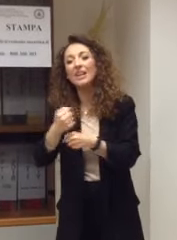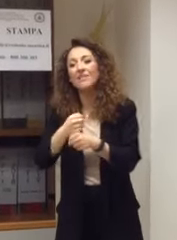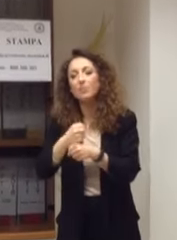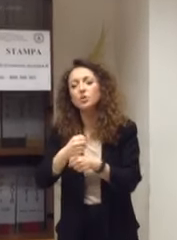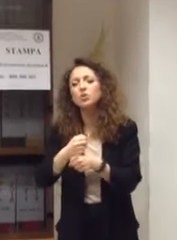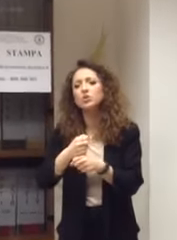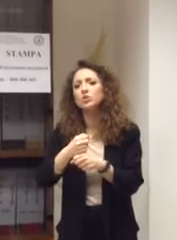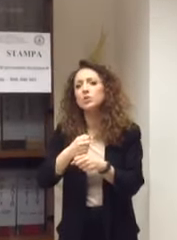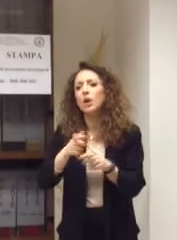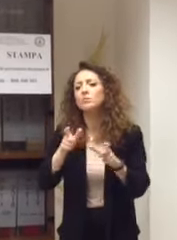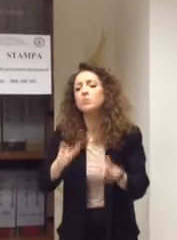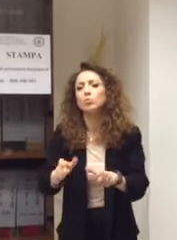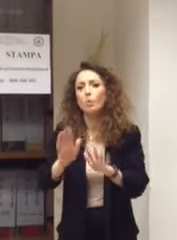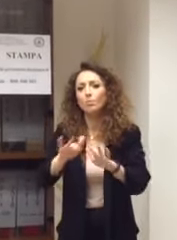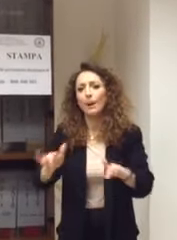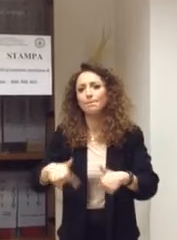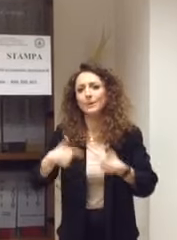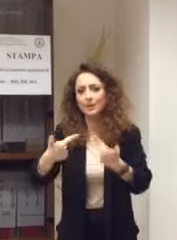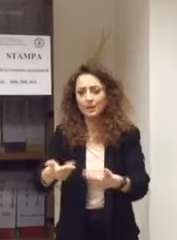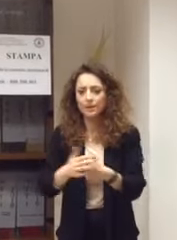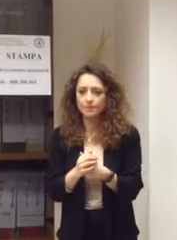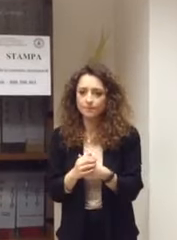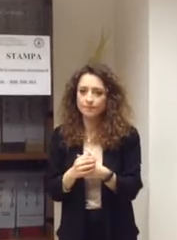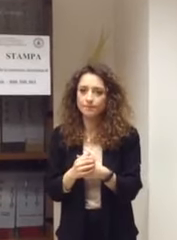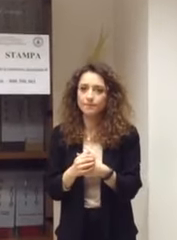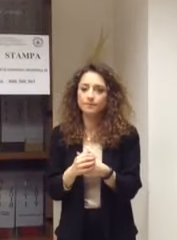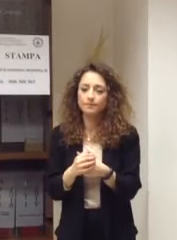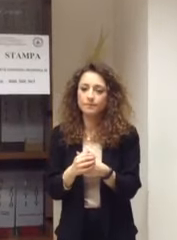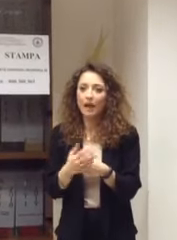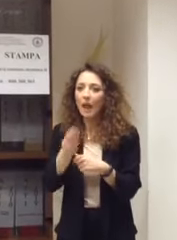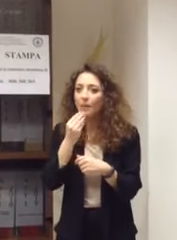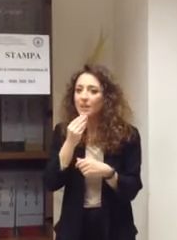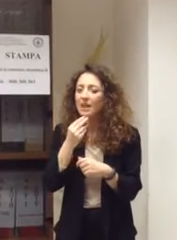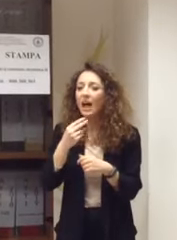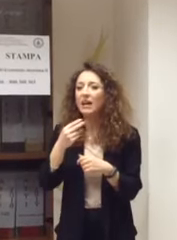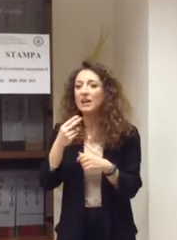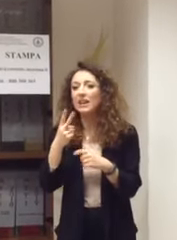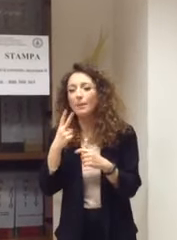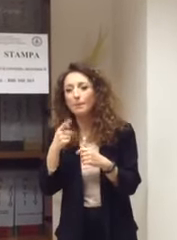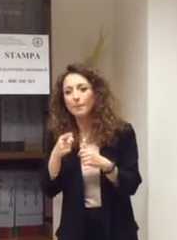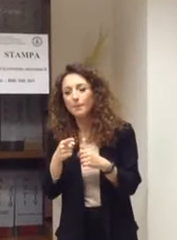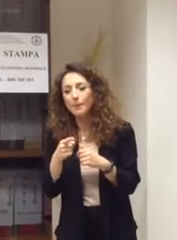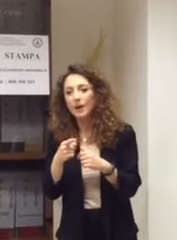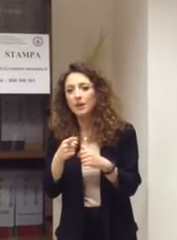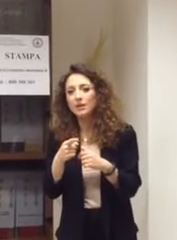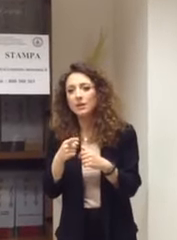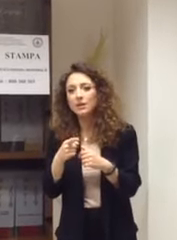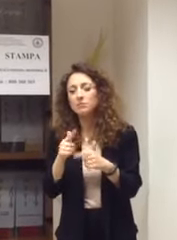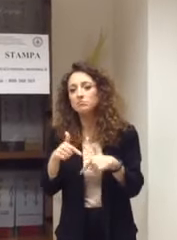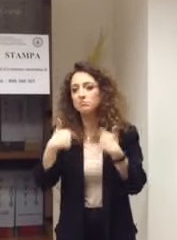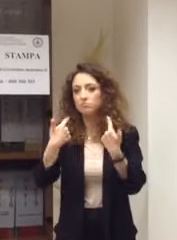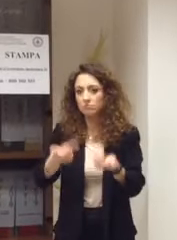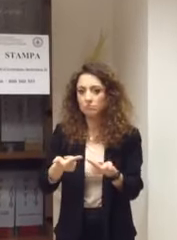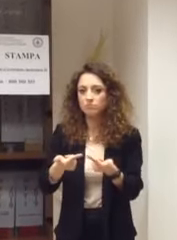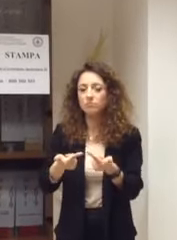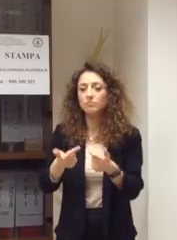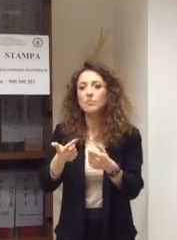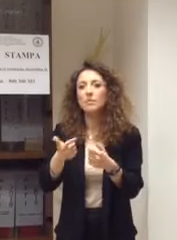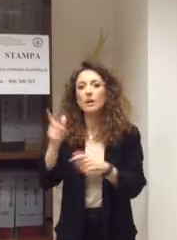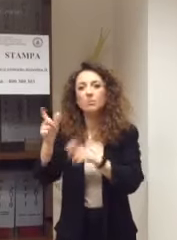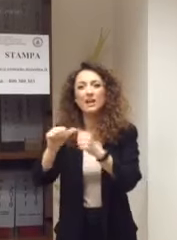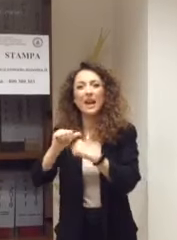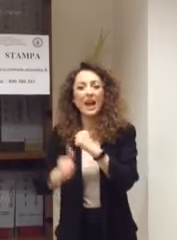alimenti per bambini, alimentari e tabacchi sono invece pervenuti dal signor Ignazio e Salvo di Ganzirri che hanno donato